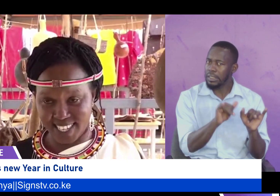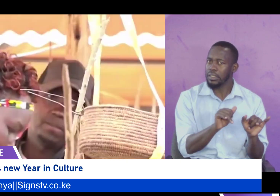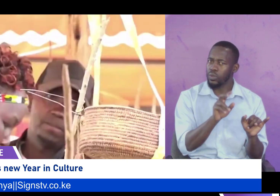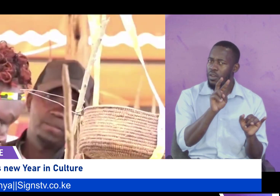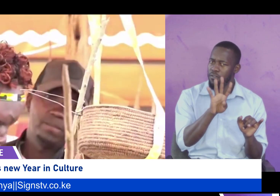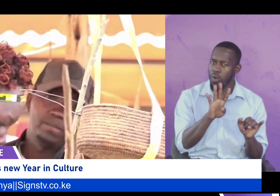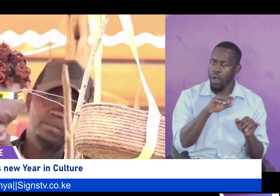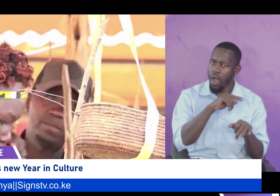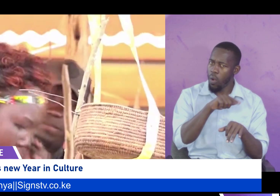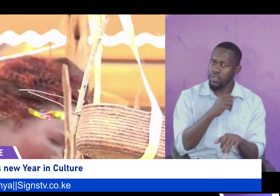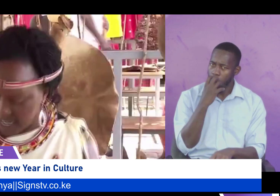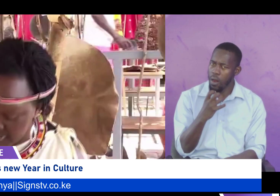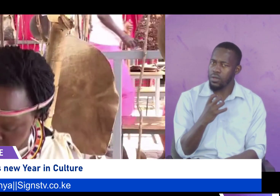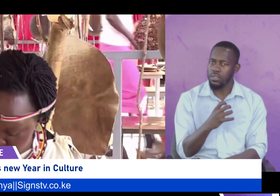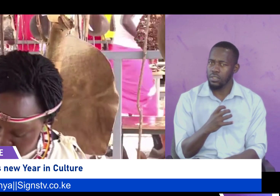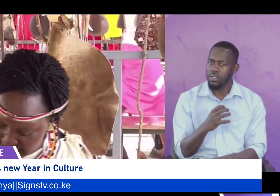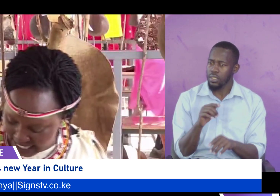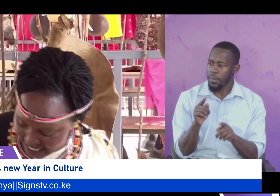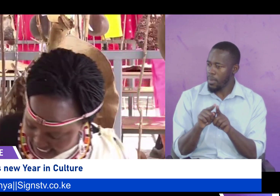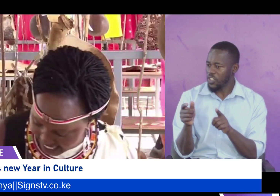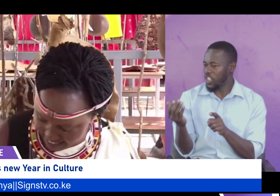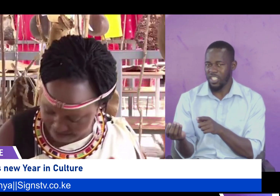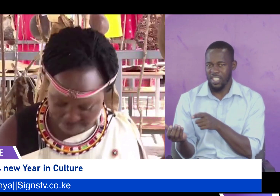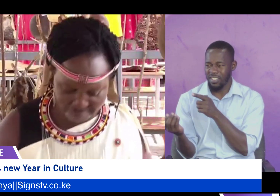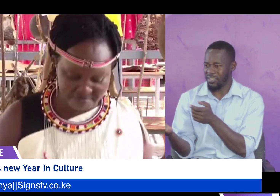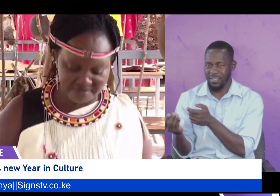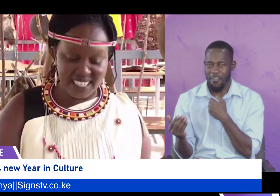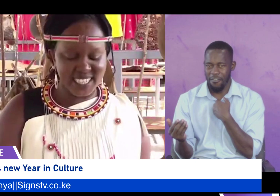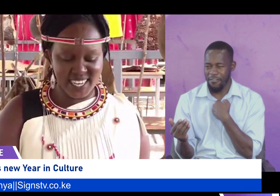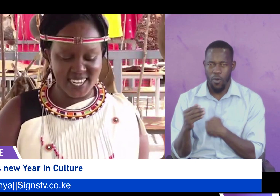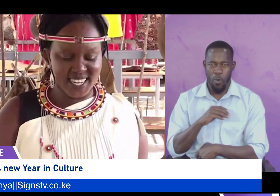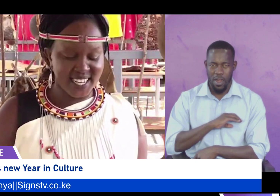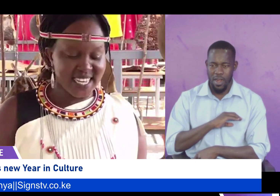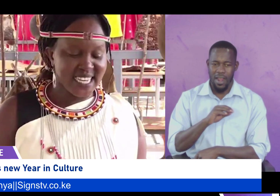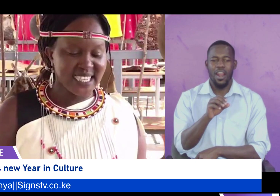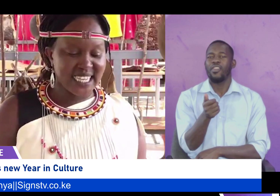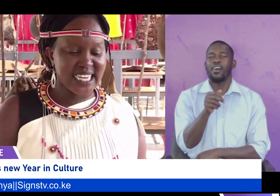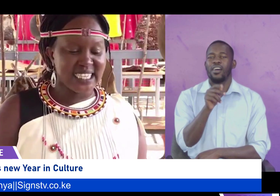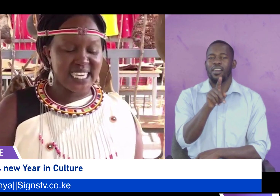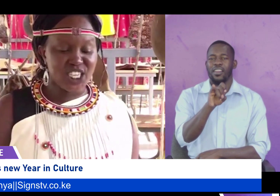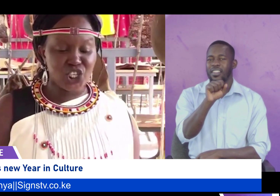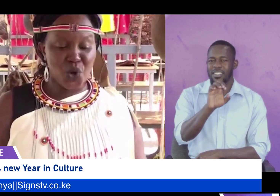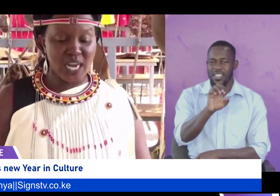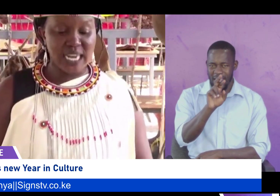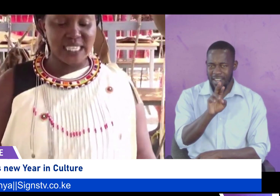Na kuna ya watoto. Now this is kisere. Kisere ni sasa ni traditional